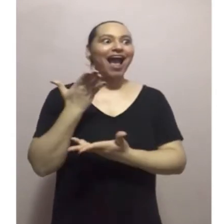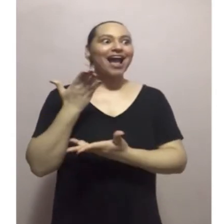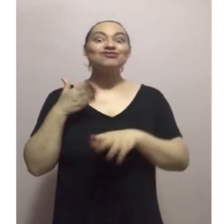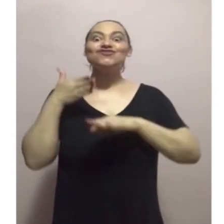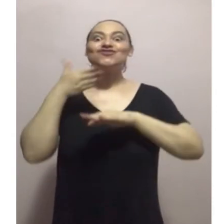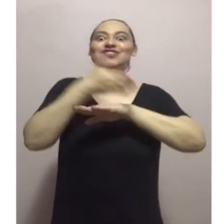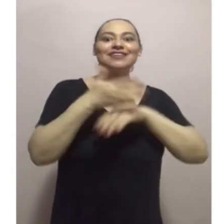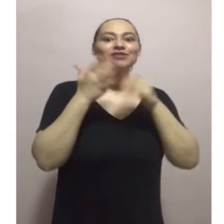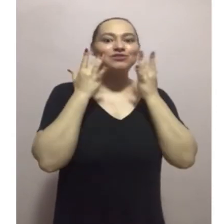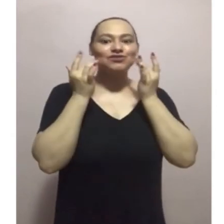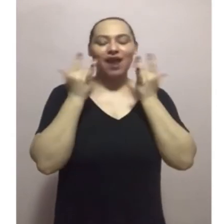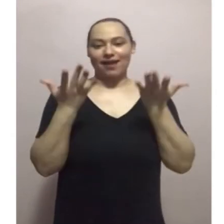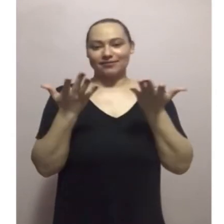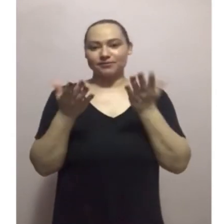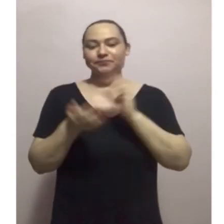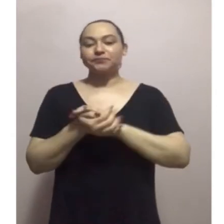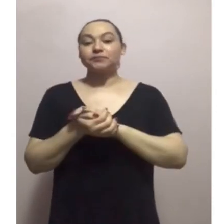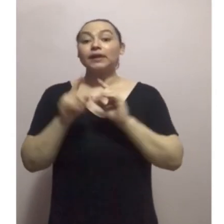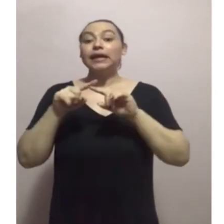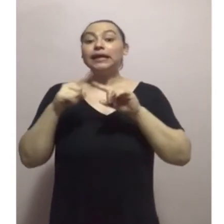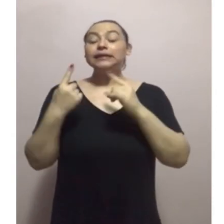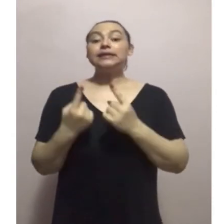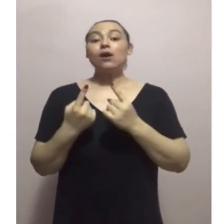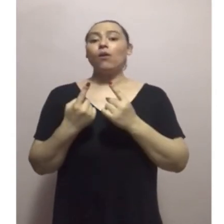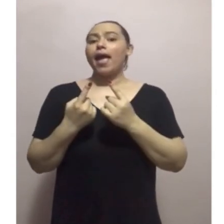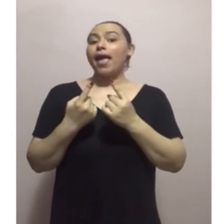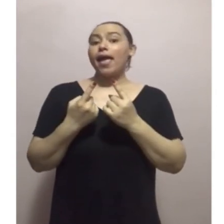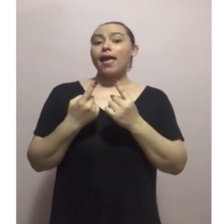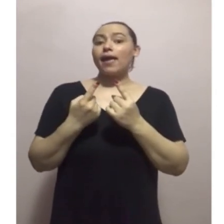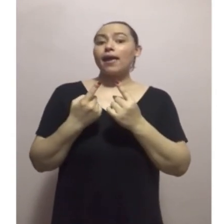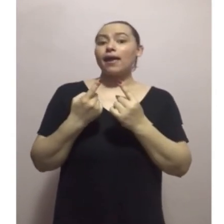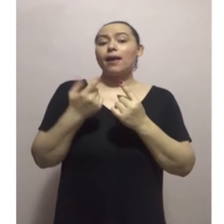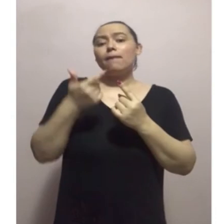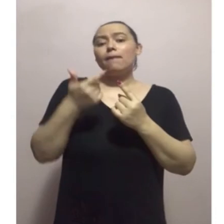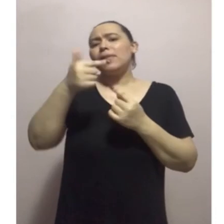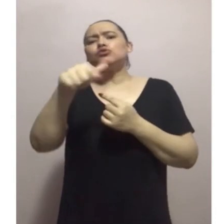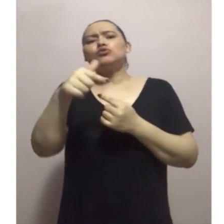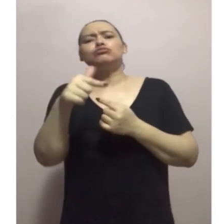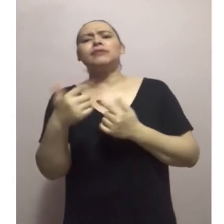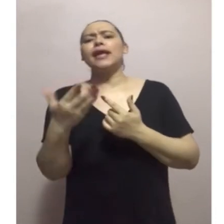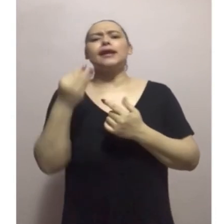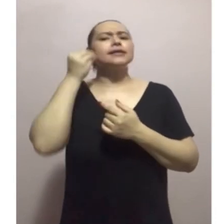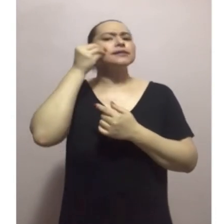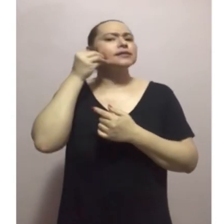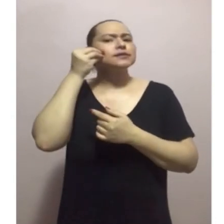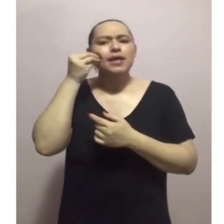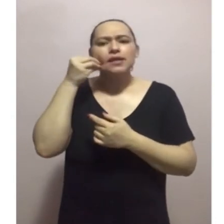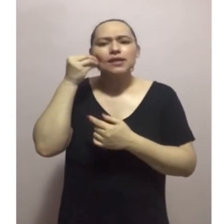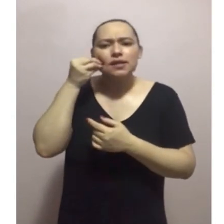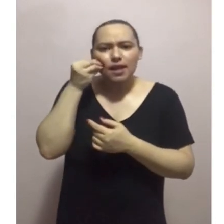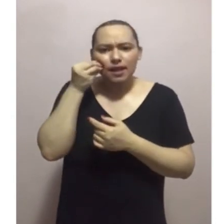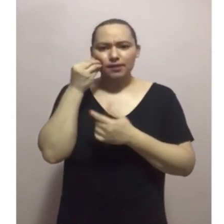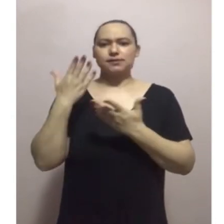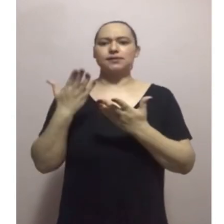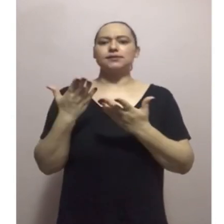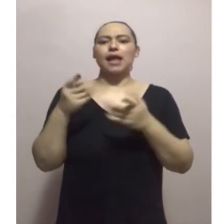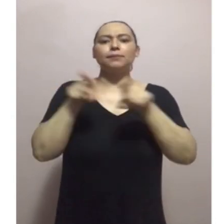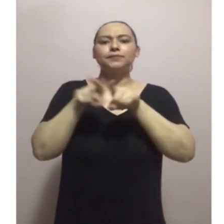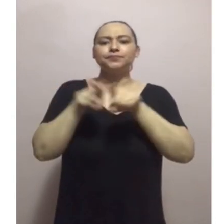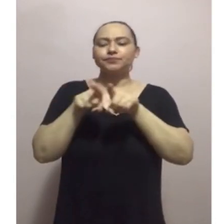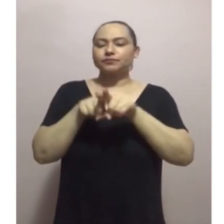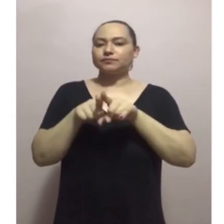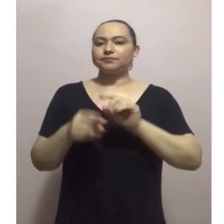teatro, mesmo não sendo essa experiência tão interativa, sabe? Né? Gente, daí eu tenho que Então, destacar